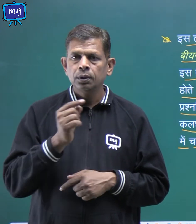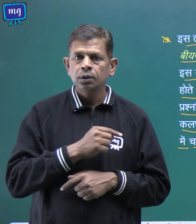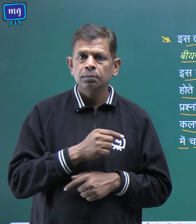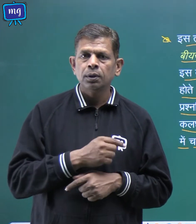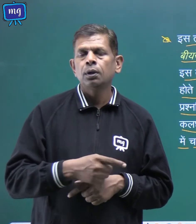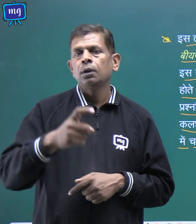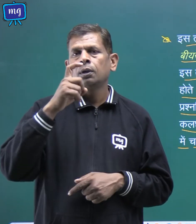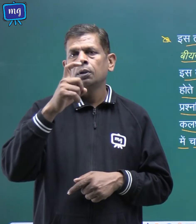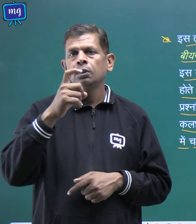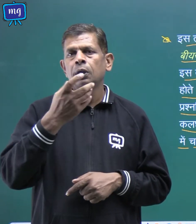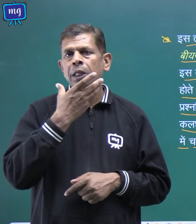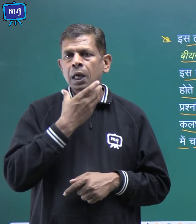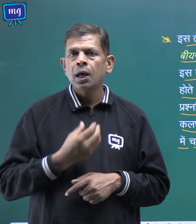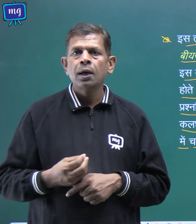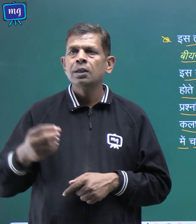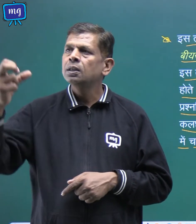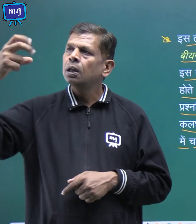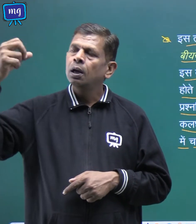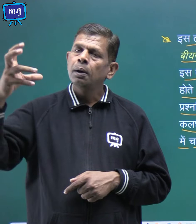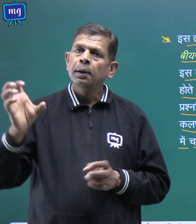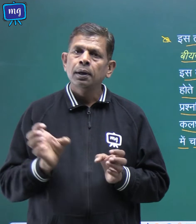इसमें सप्तर्षि तारामंडल